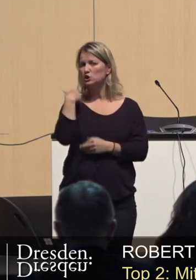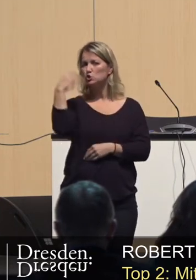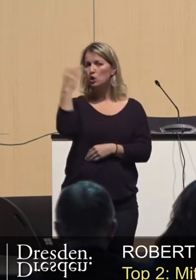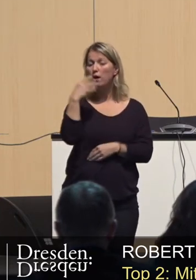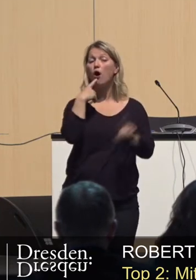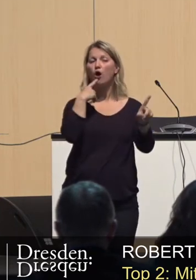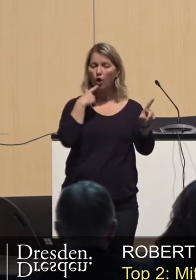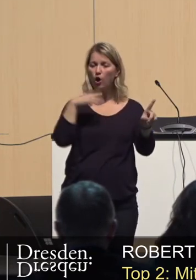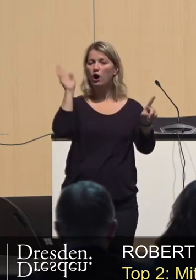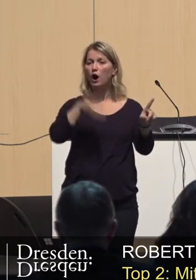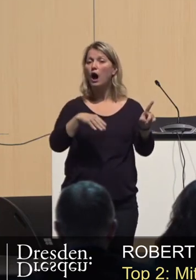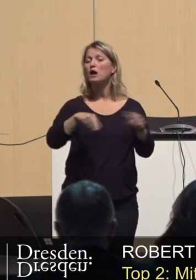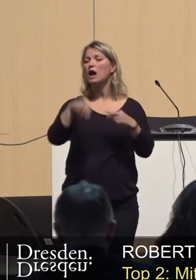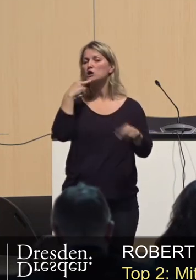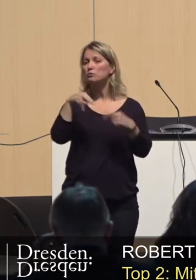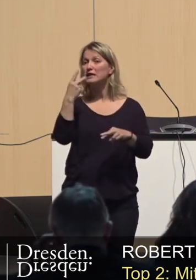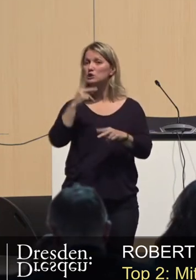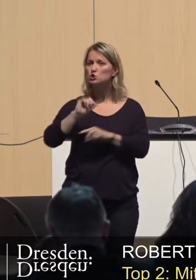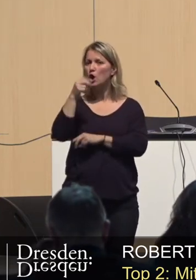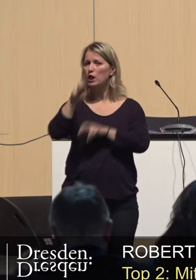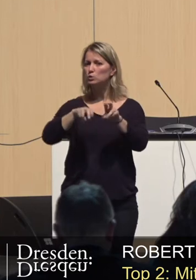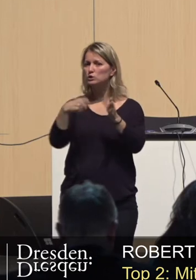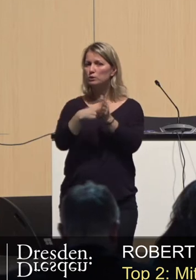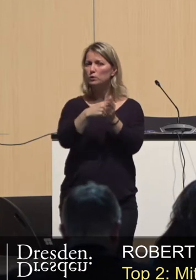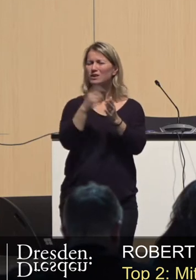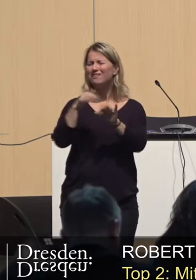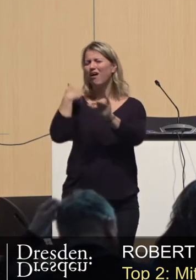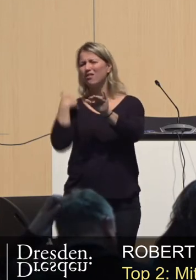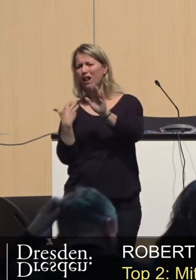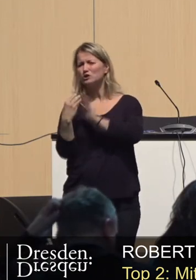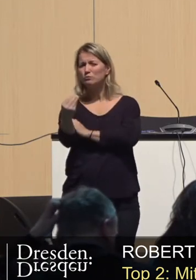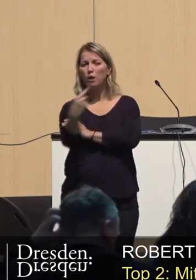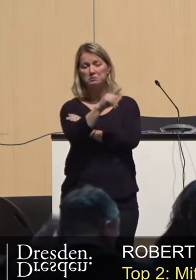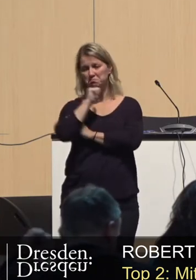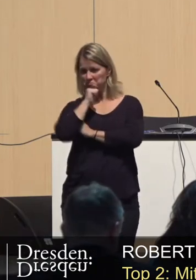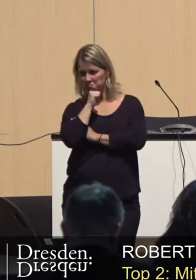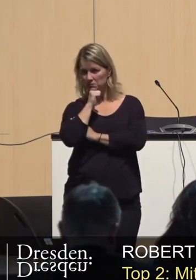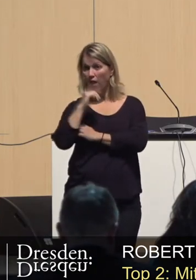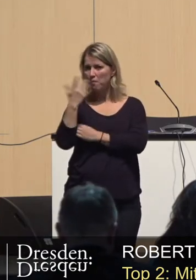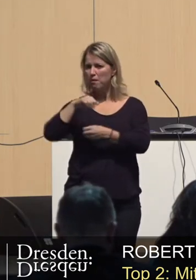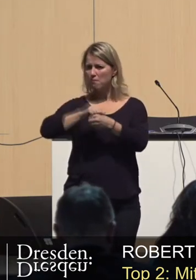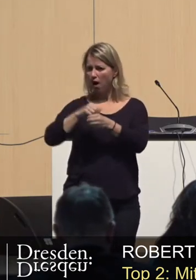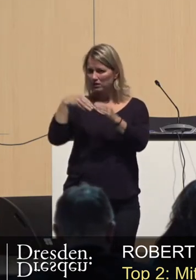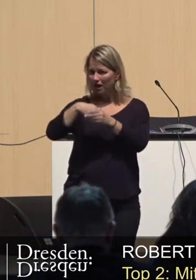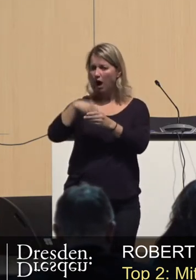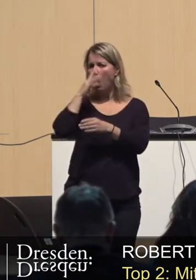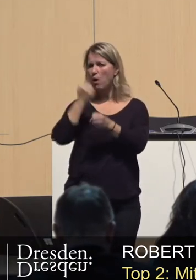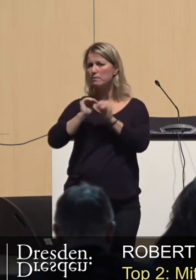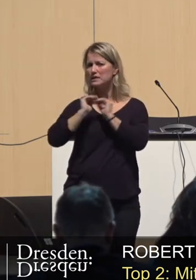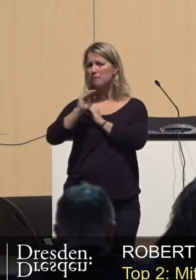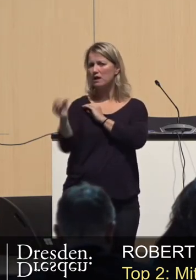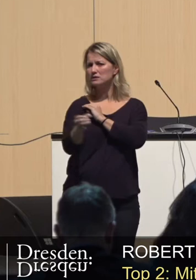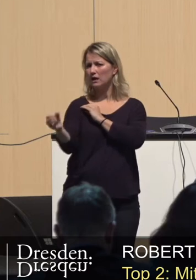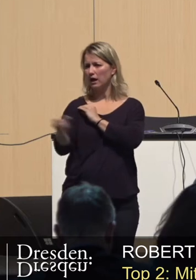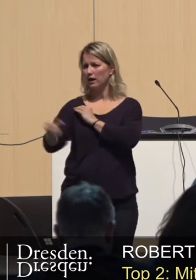Entlastung bei den Sondernutzungsgebühren versagen wollte. Und ich bitte Sie, denken Sie daran, an den Märkten hängen auch einige Arbeitsplätze